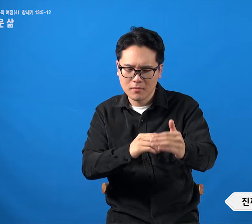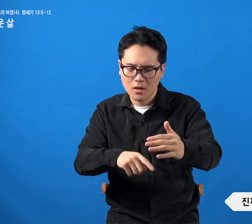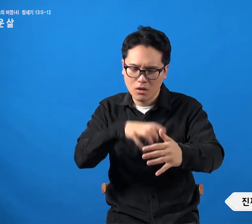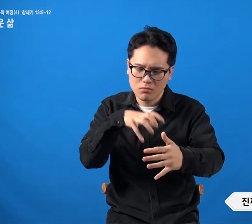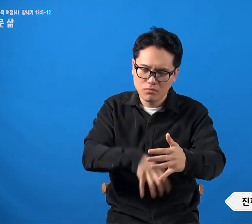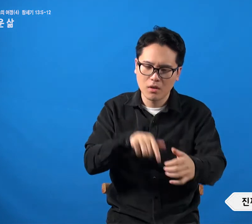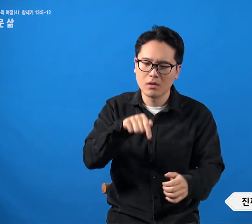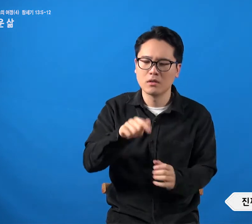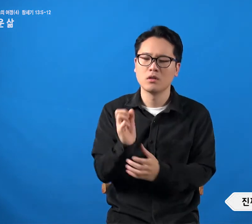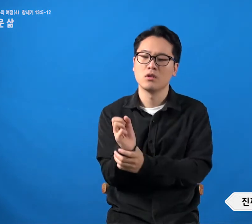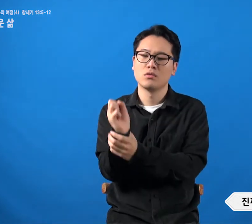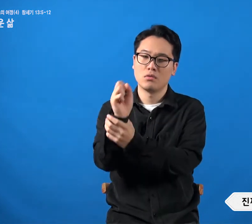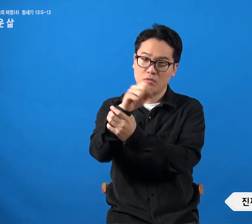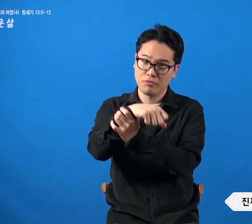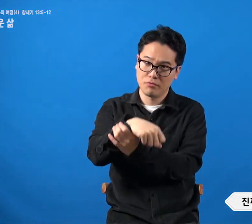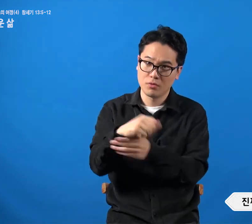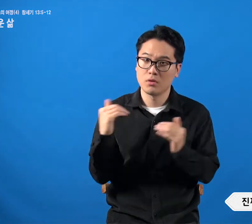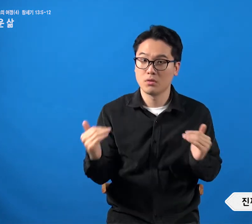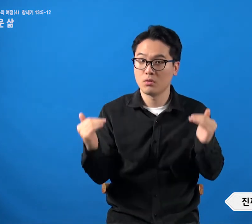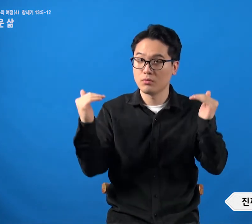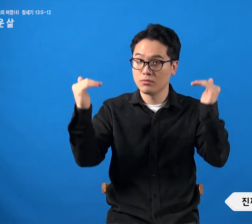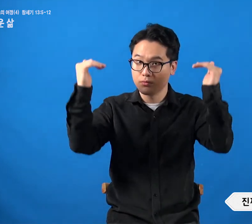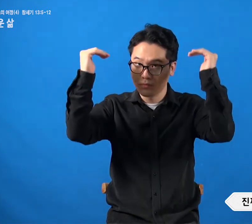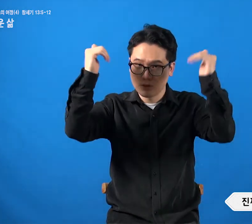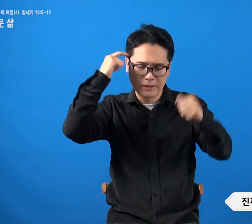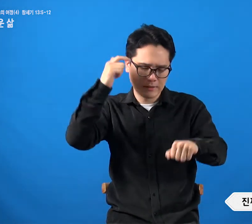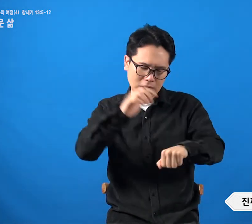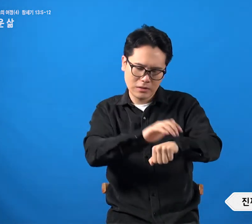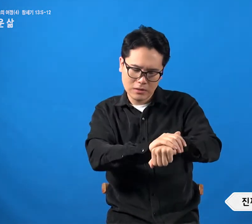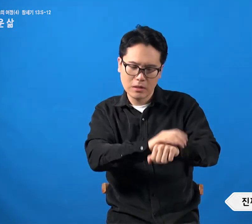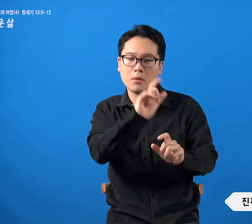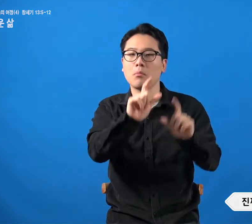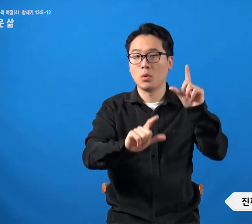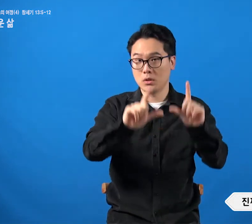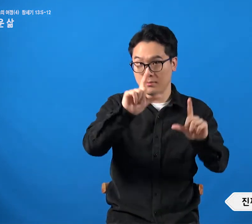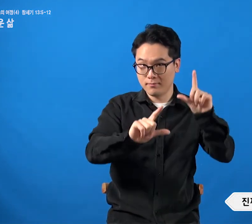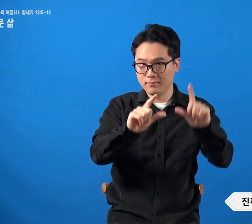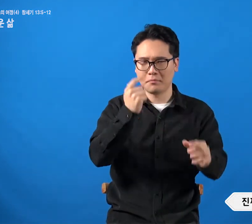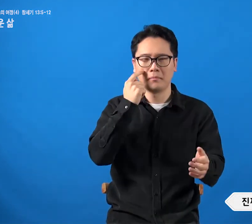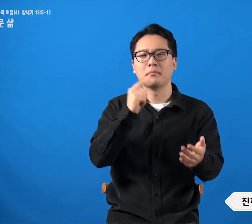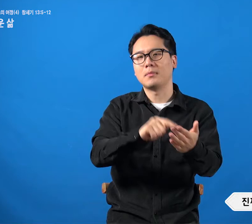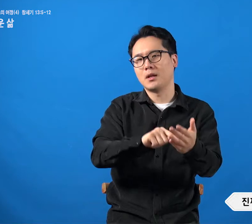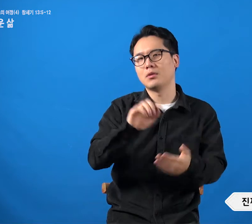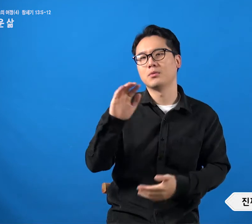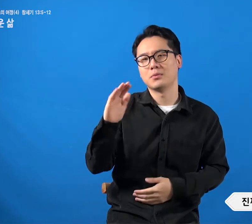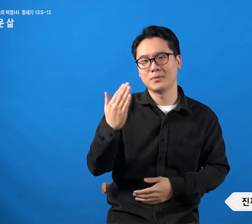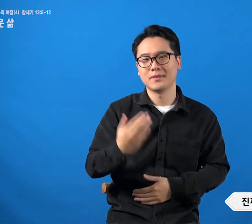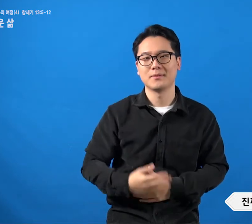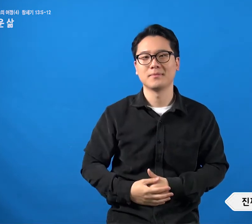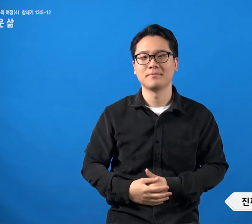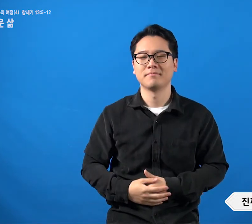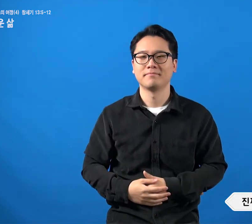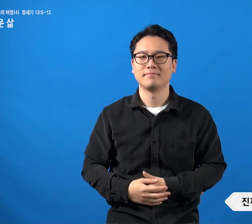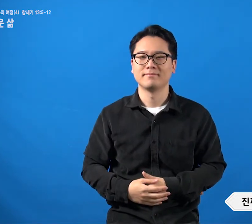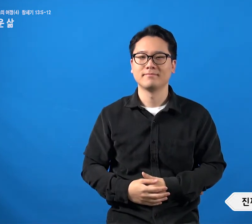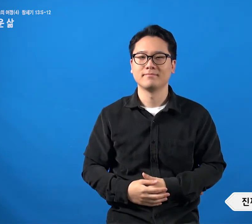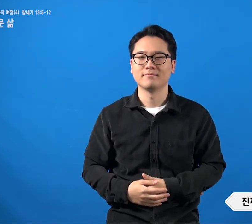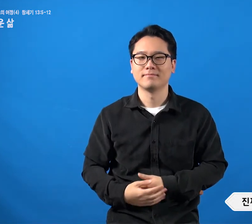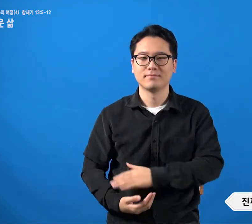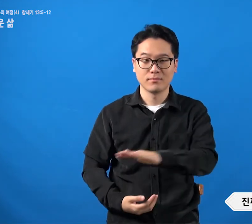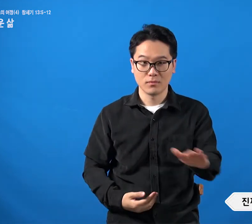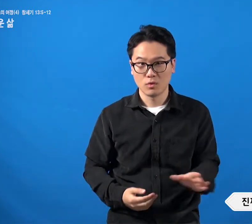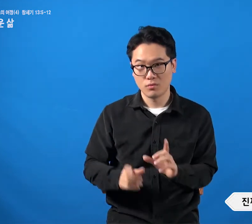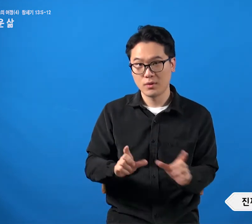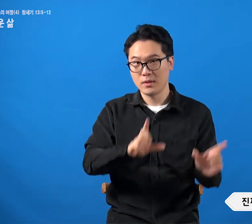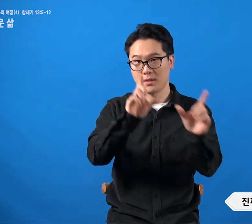모습을 통해 성숙한 지혜로운 아브라함의 모습을 우리는 발견하게 됩니다. 우리의